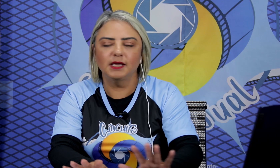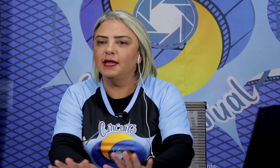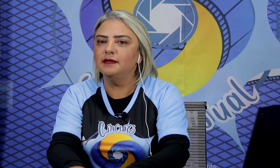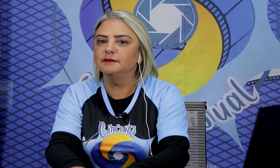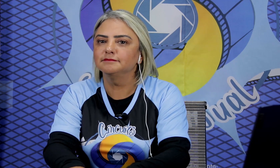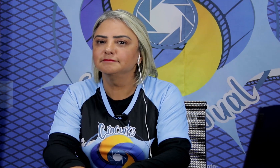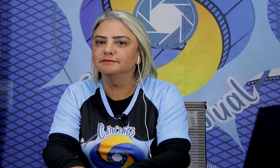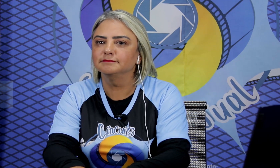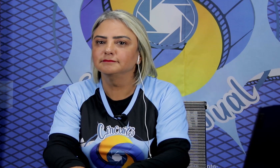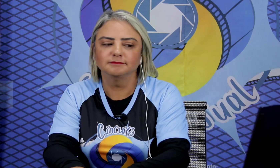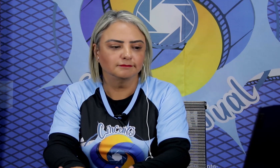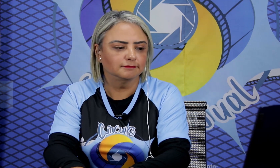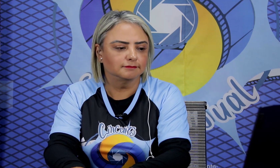Ok?